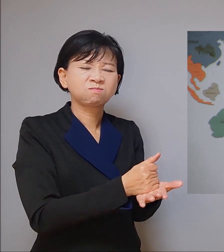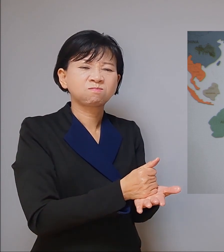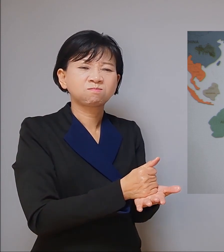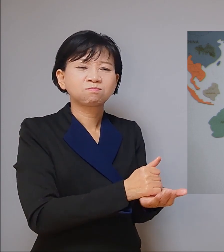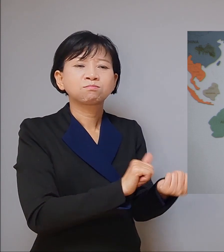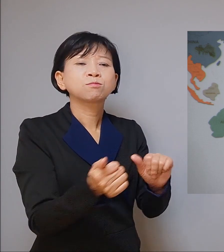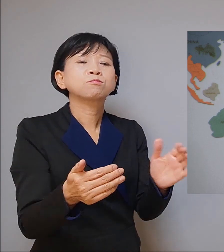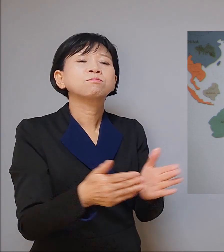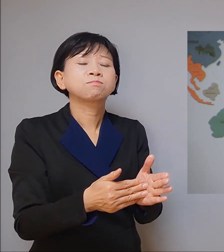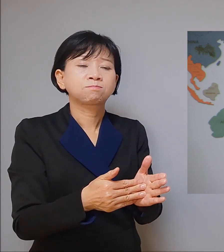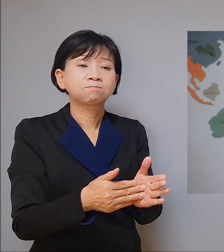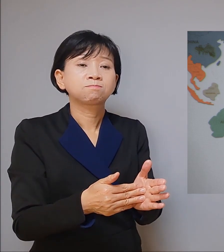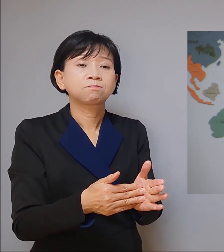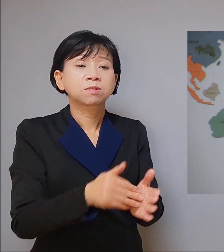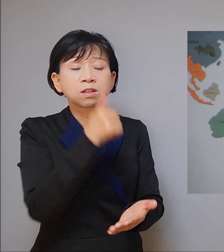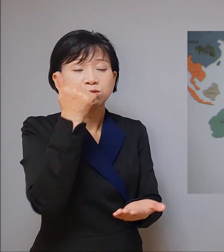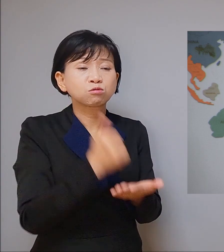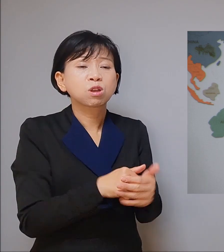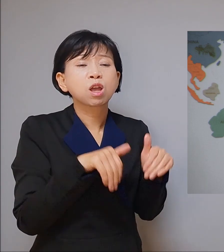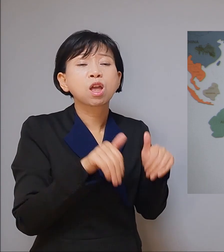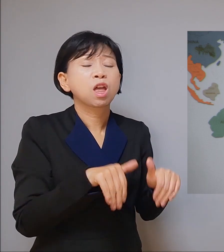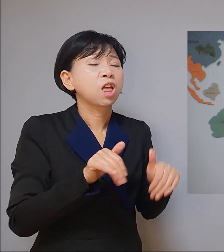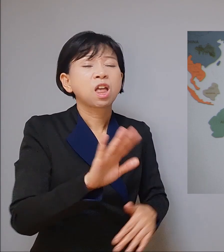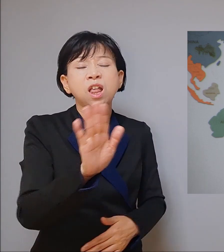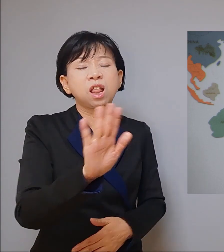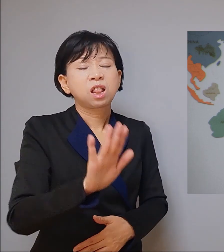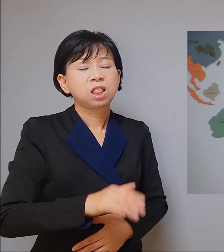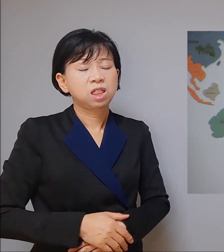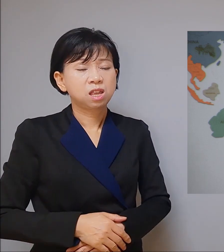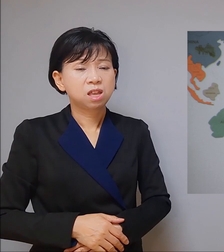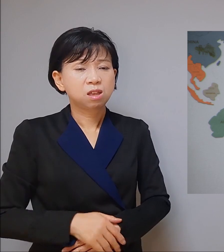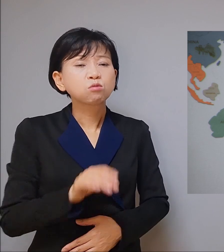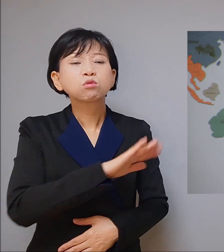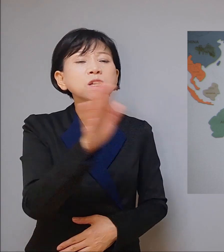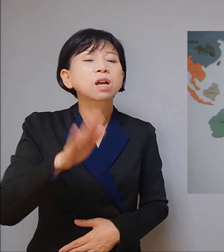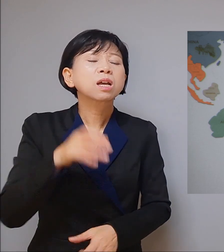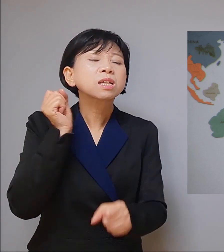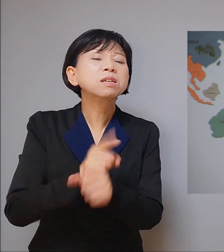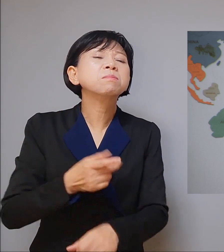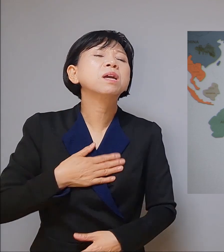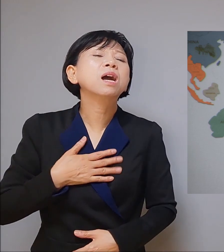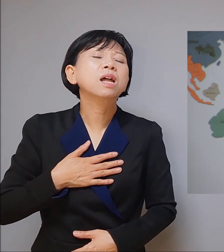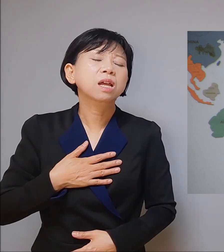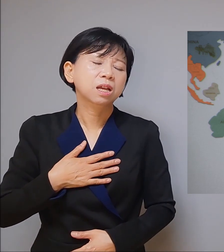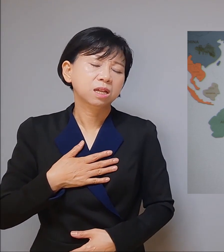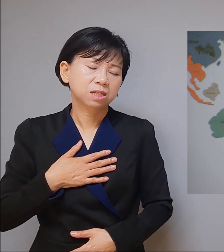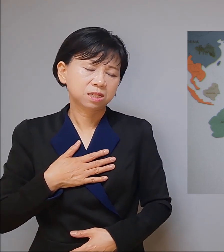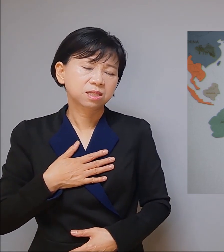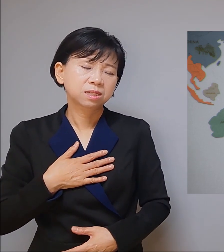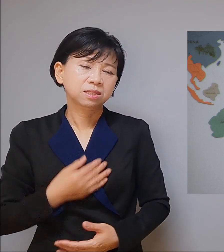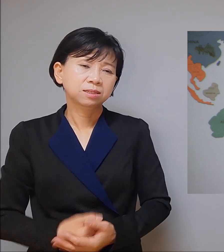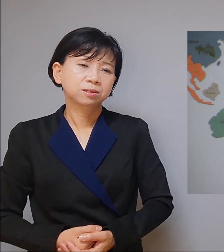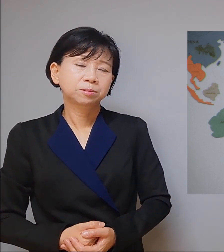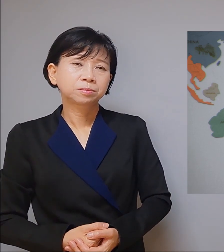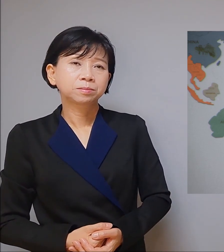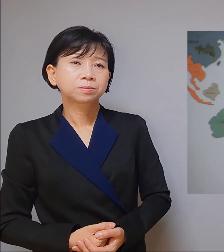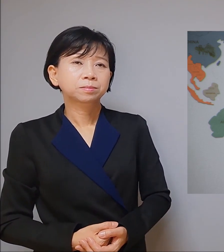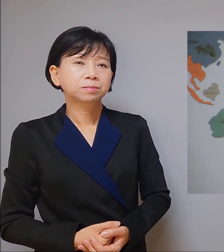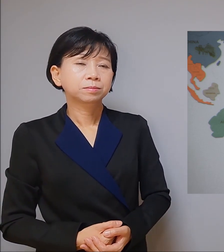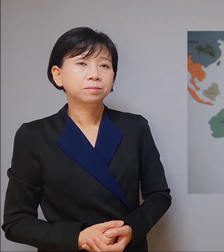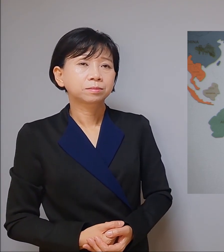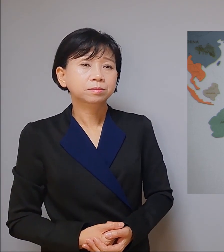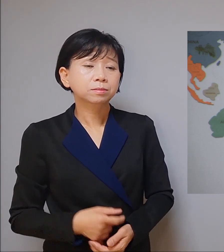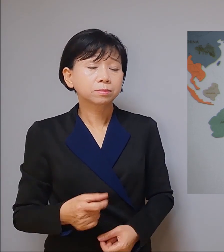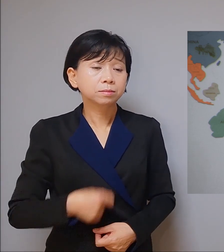죄에게 종노릇하지 않게 되었습니다. 여러분 이것을 우리가 알거니와라는 의미입니다. 하지만